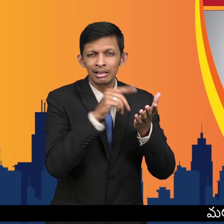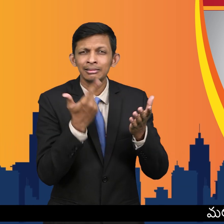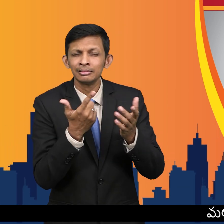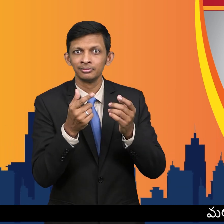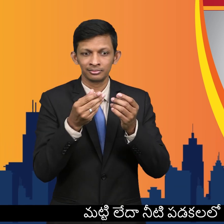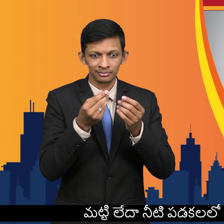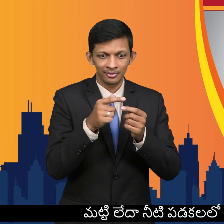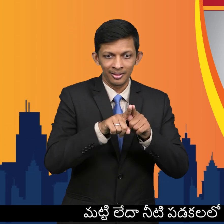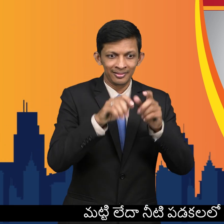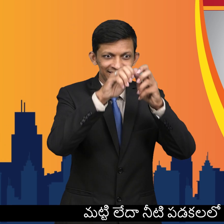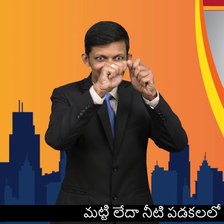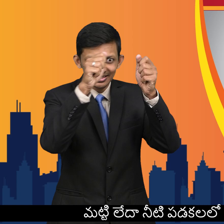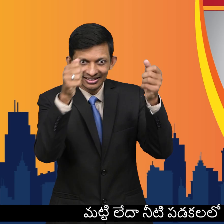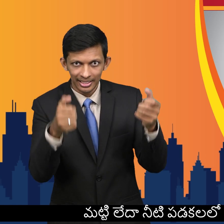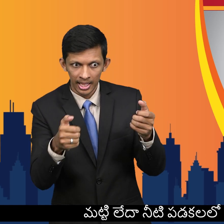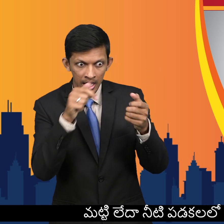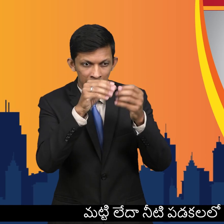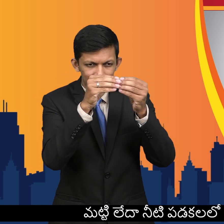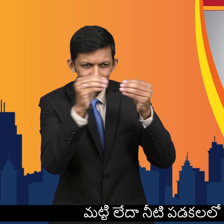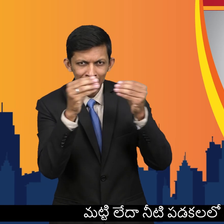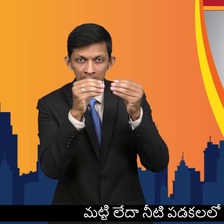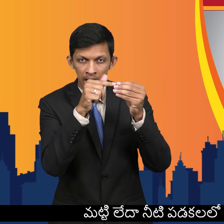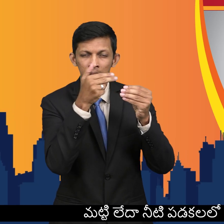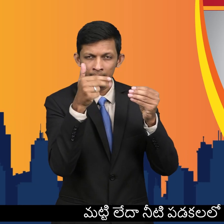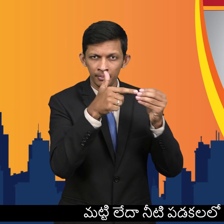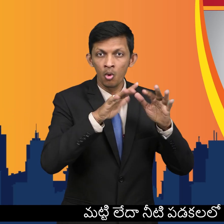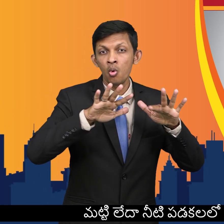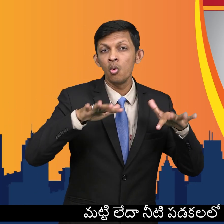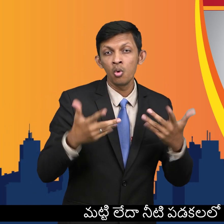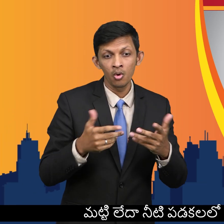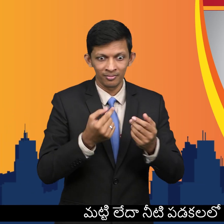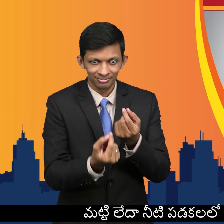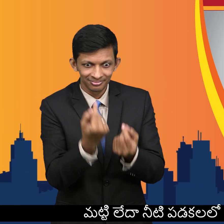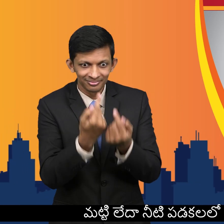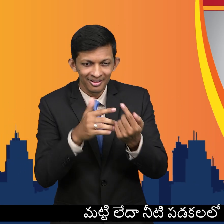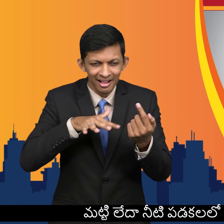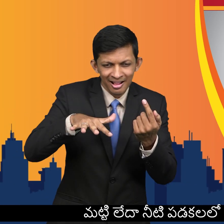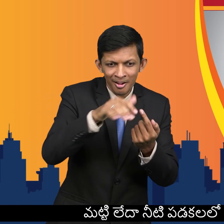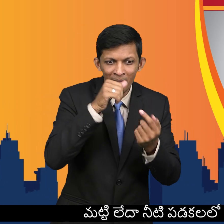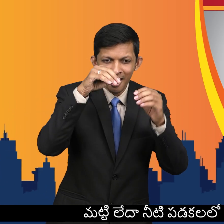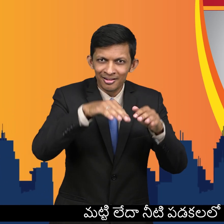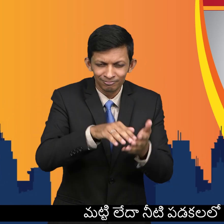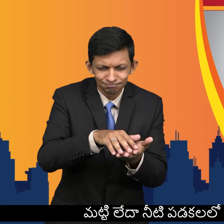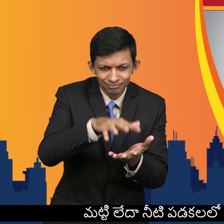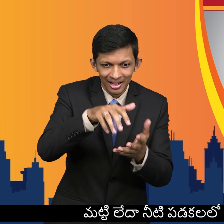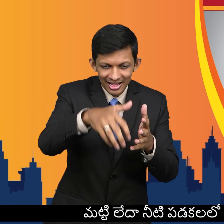మట్టి ముద్దలు, మట్టి లేదా నీటి పడకలలోని మృదువైన బంకమట్టి లేదా